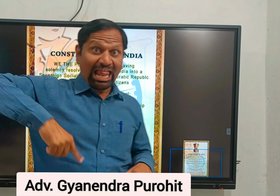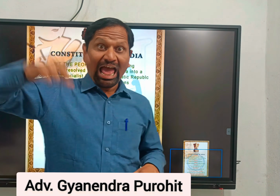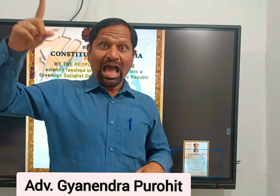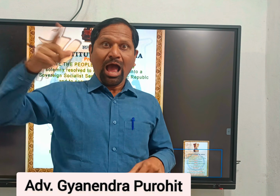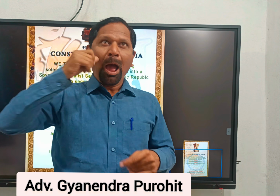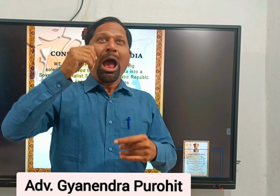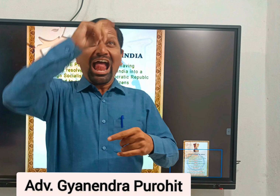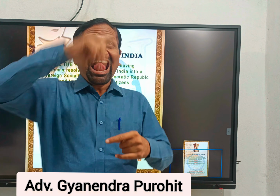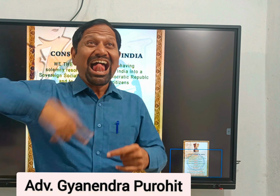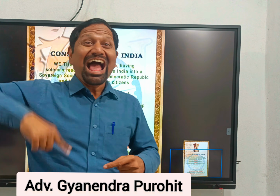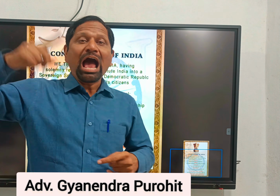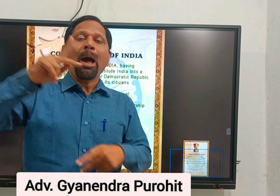कॉन्स्टिट्यूशन ऑफ इंडिया,